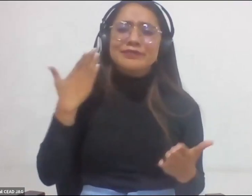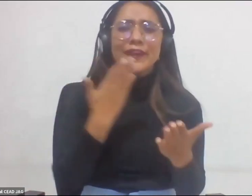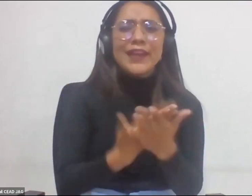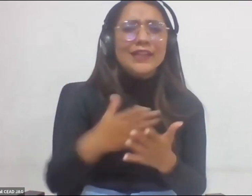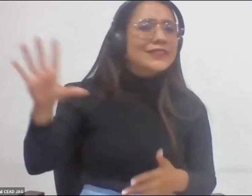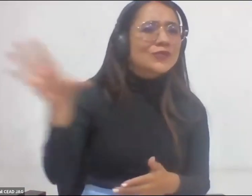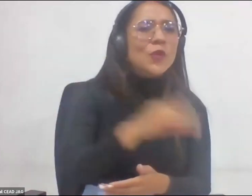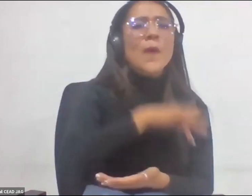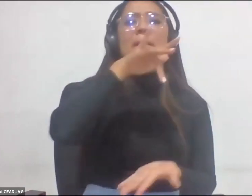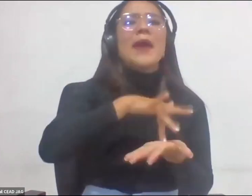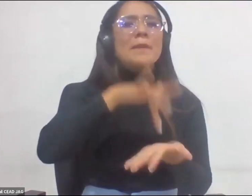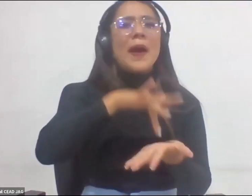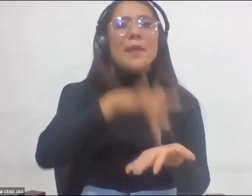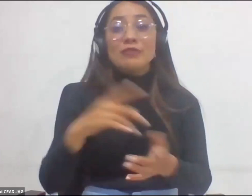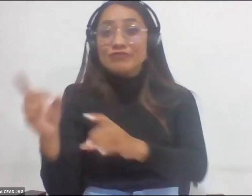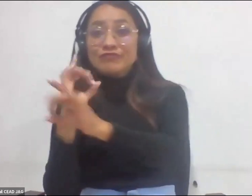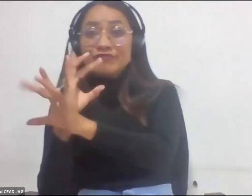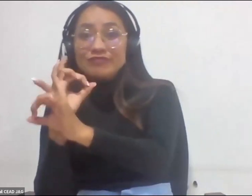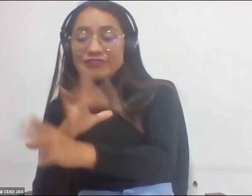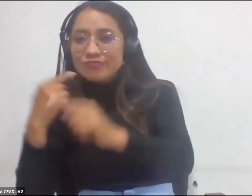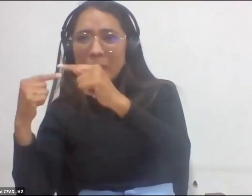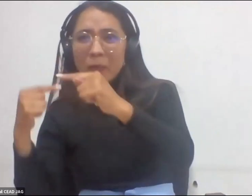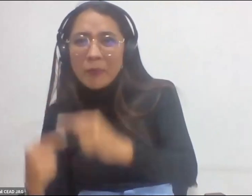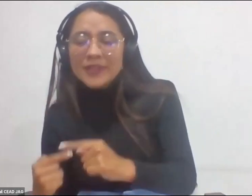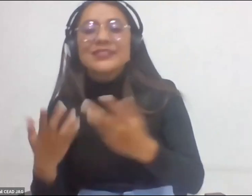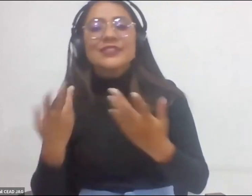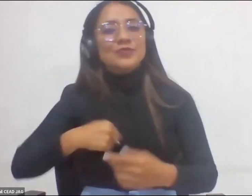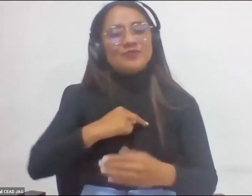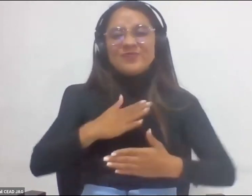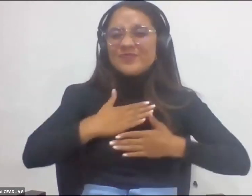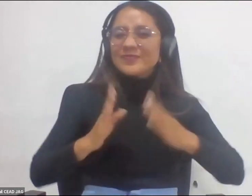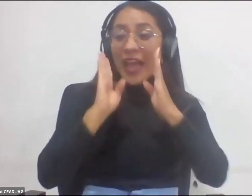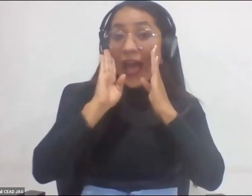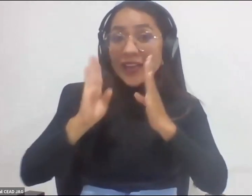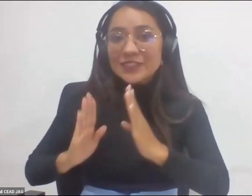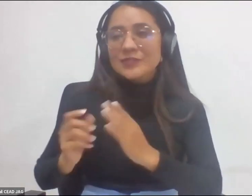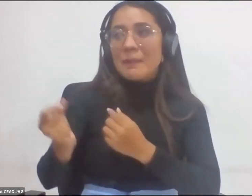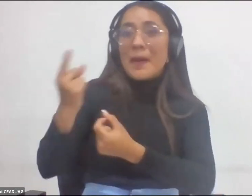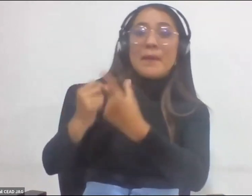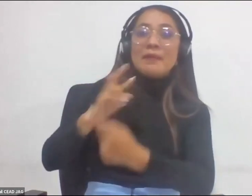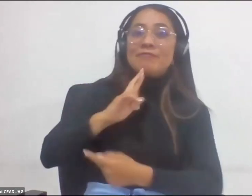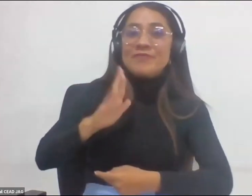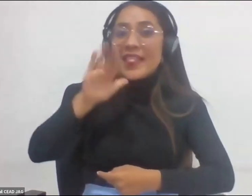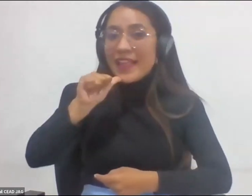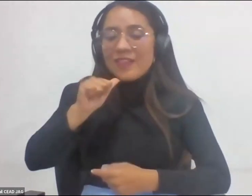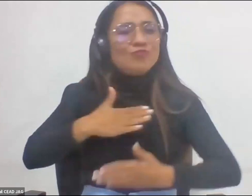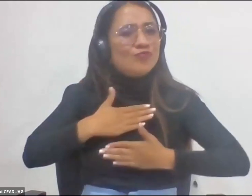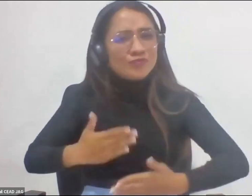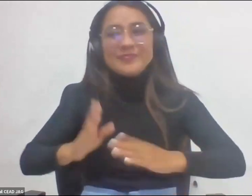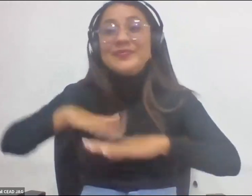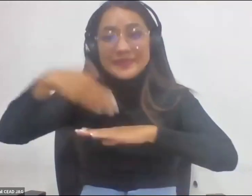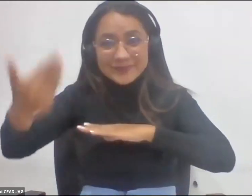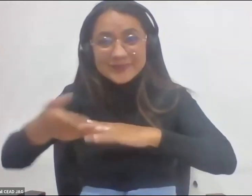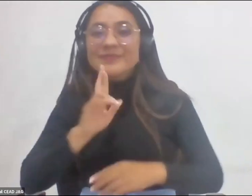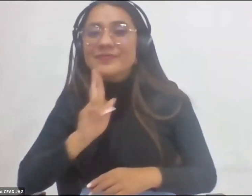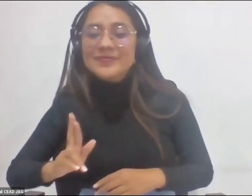activa participación en el chat y quedamos muy atentos para dar respuesta a esas inquietudes no resueltas en este espacio los invitamos a que diligencia